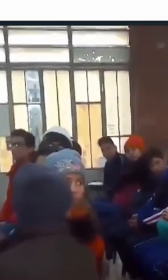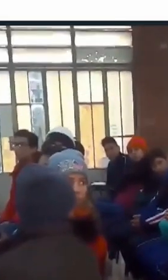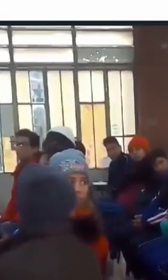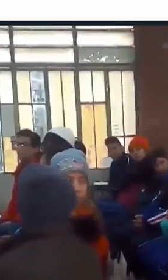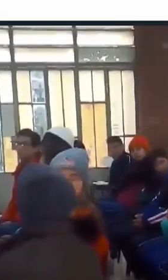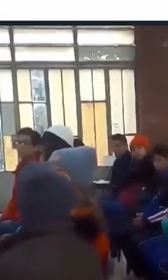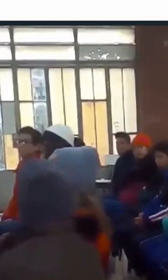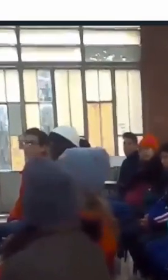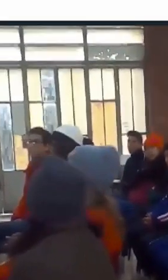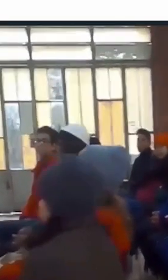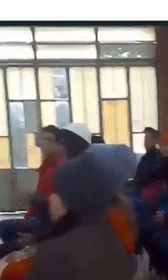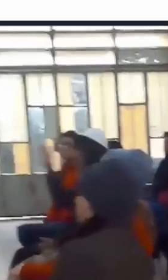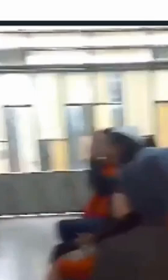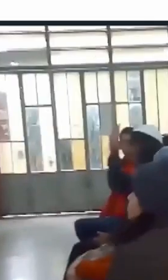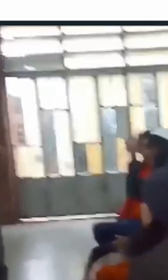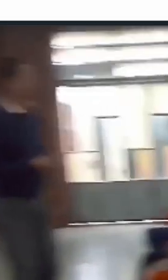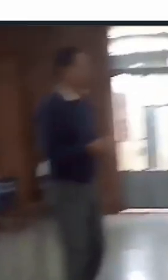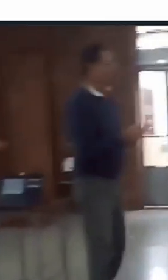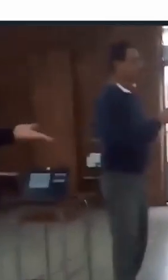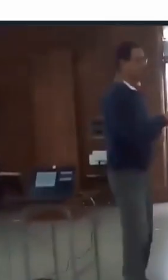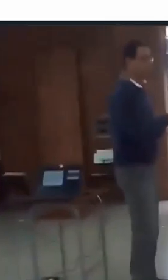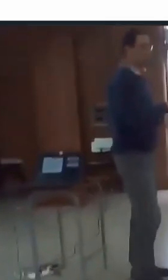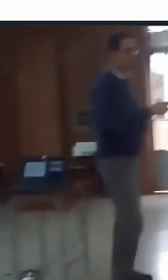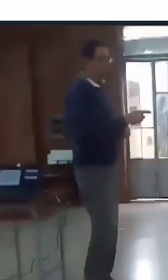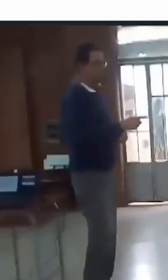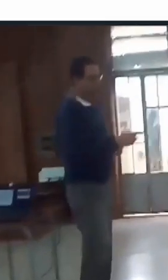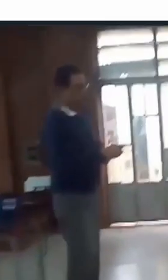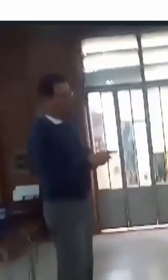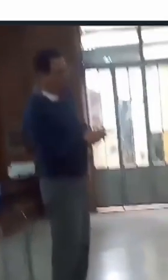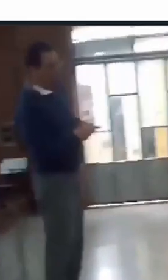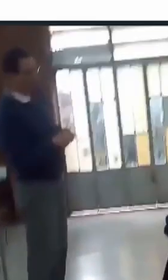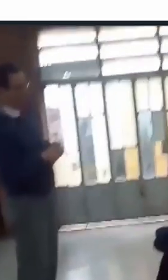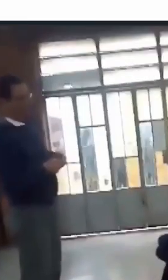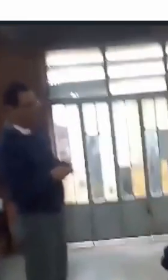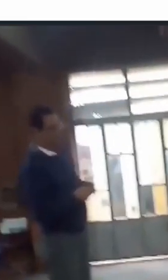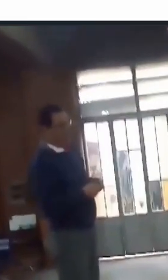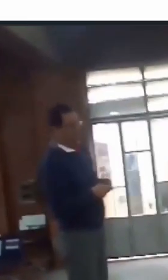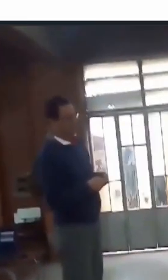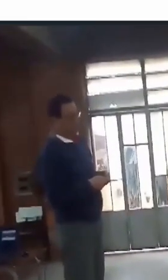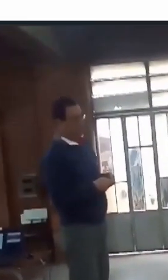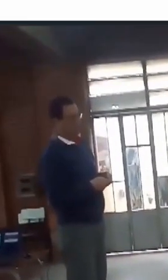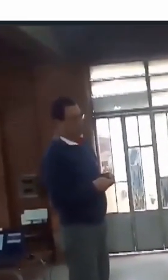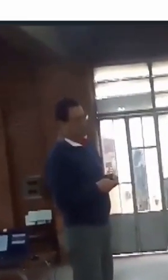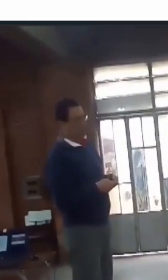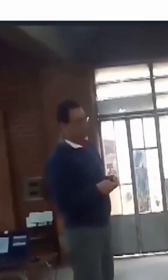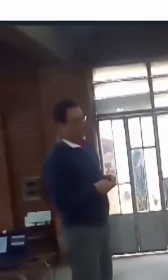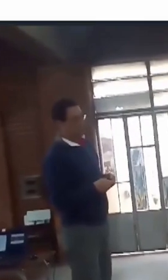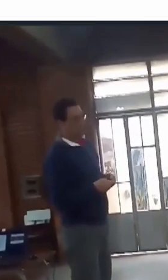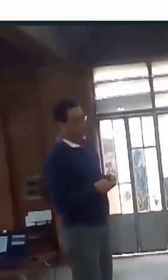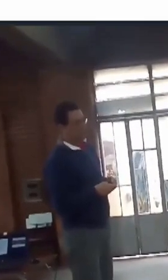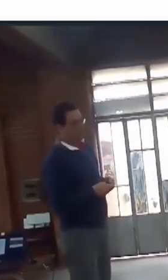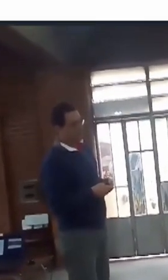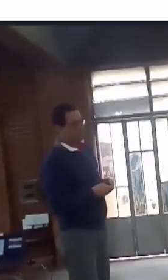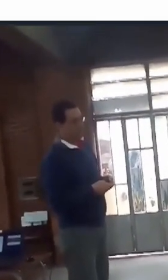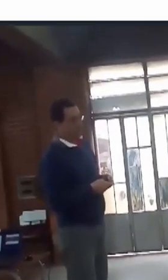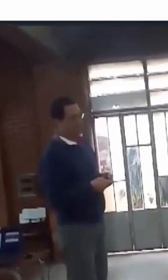Alfredo. Entonces cada uno necesita que le llames por su nombre. Qué interesante, ¿no? Pero es un desafío a la memoria también para